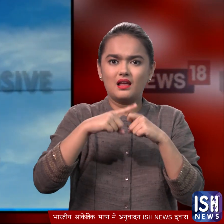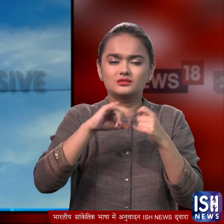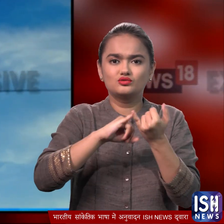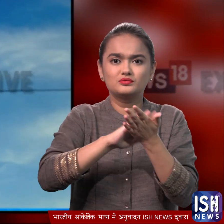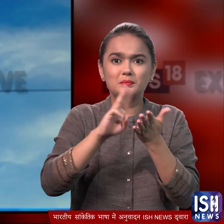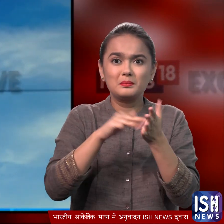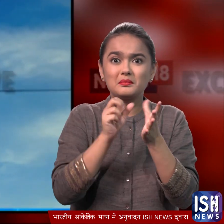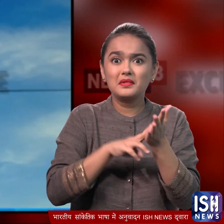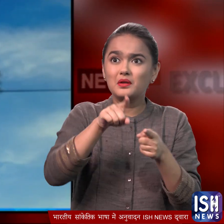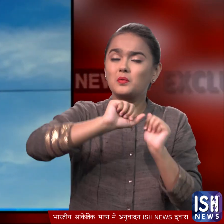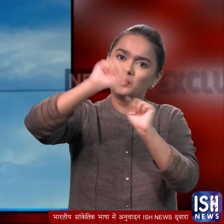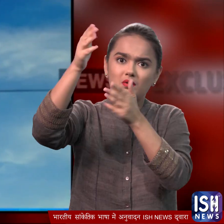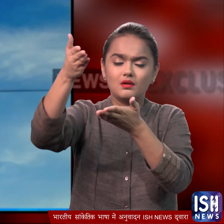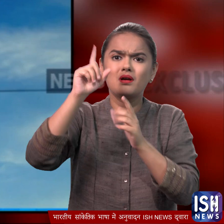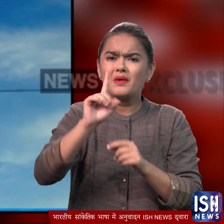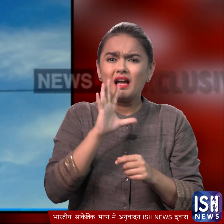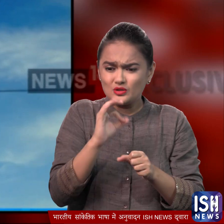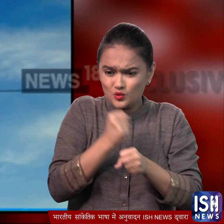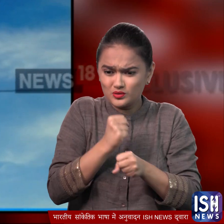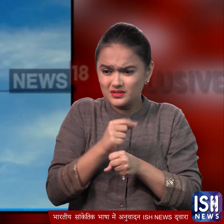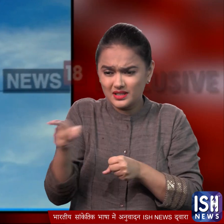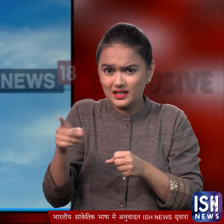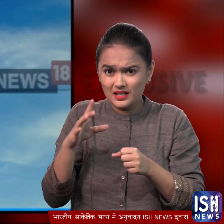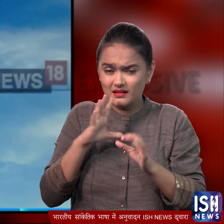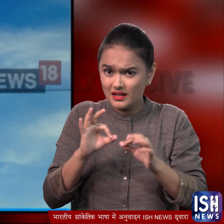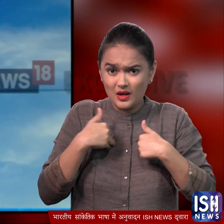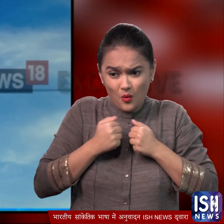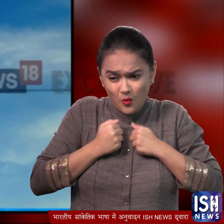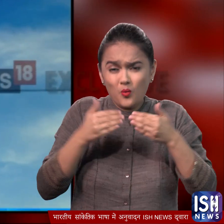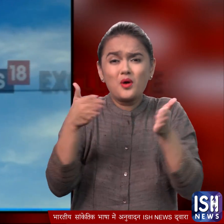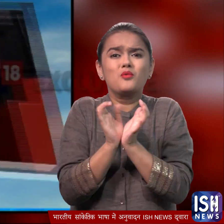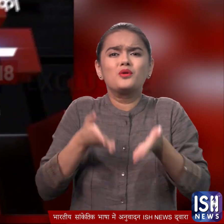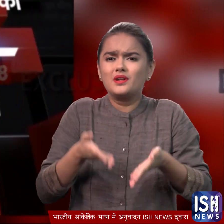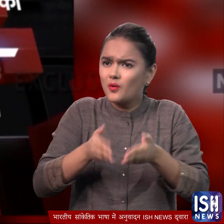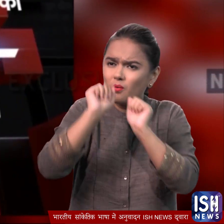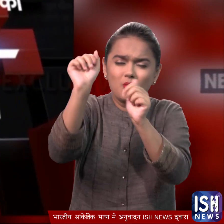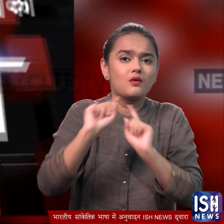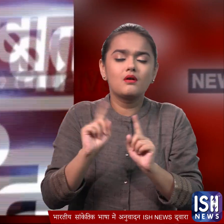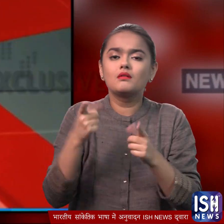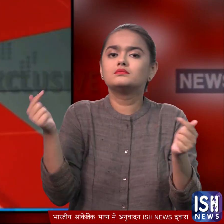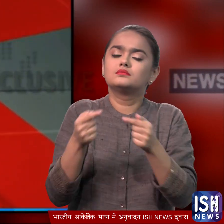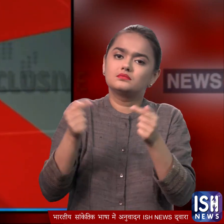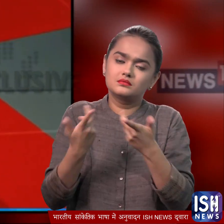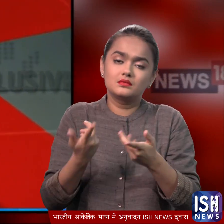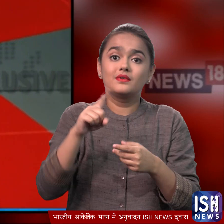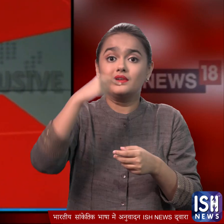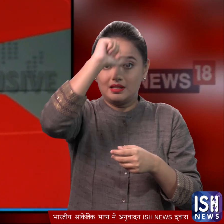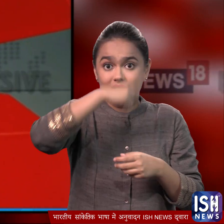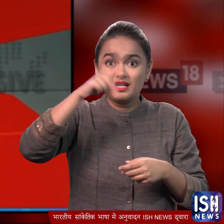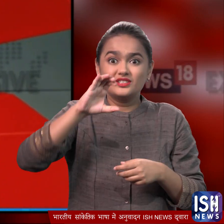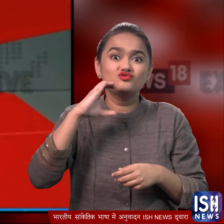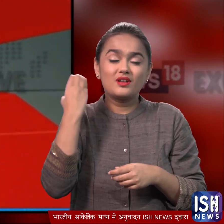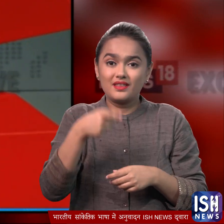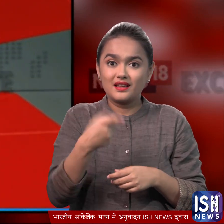वो मिहिर भोज राजपूत थे, जबकि गुर्जर समुदाय राजा भोज को अपने समाज का मानता। भारतीय वायुसेना ने चंडीगढ़